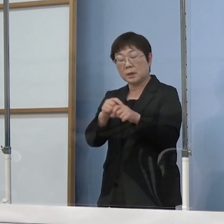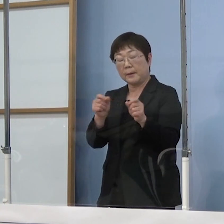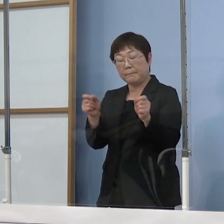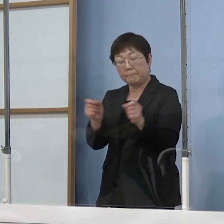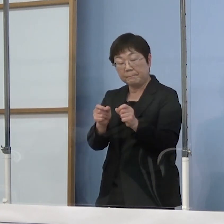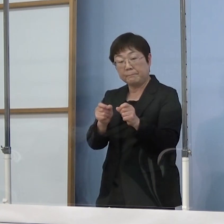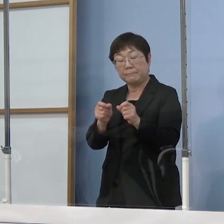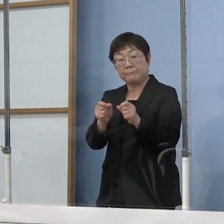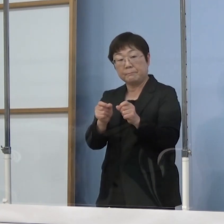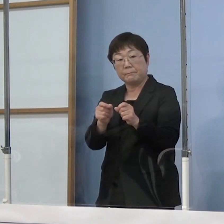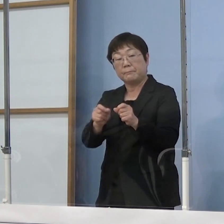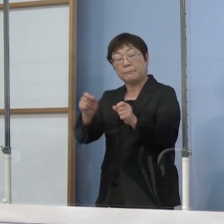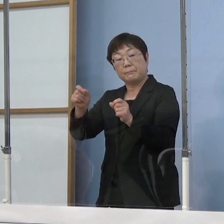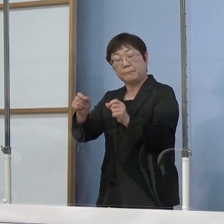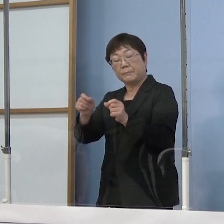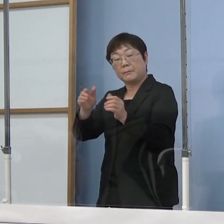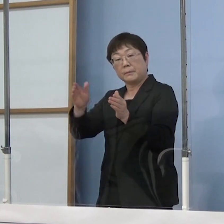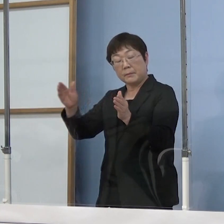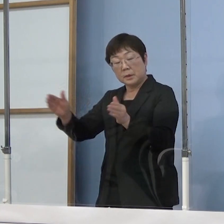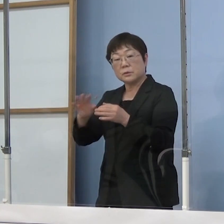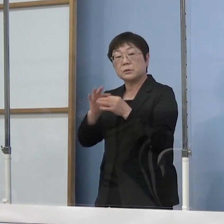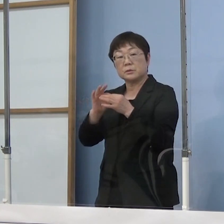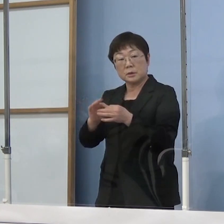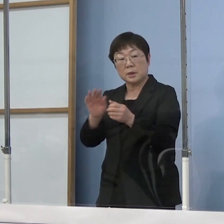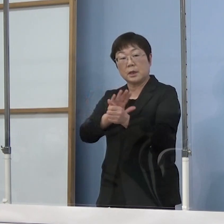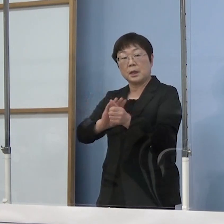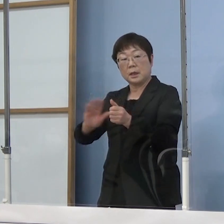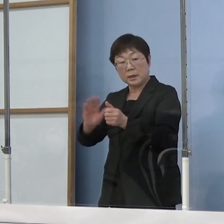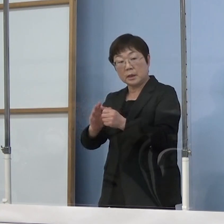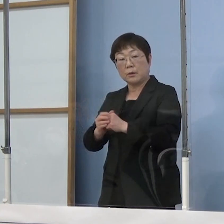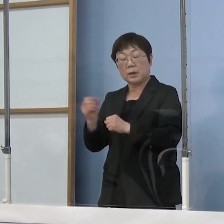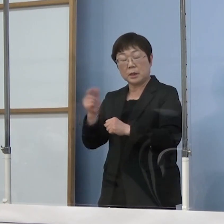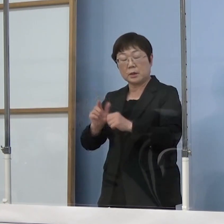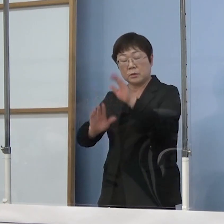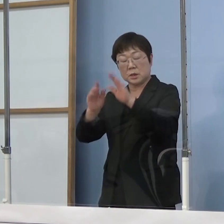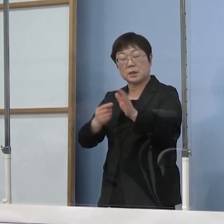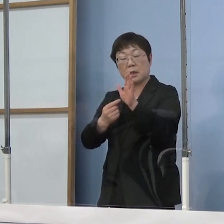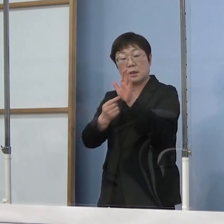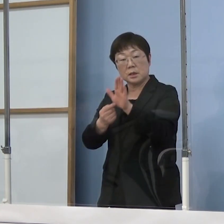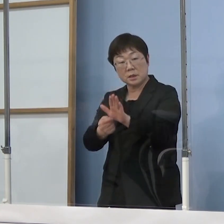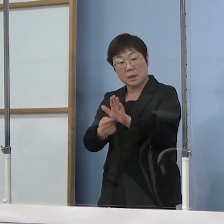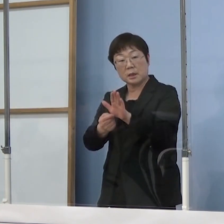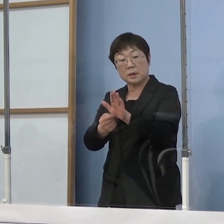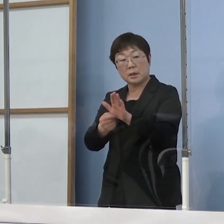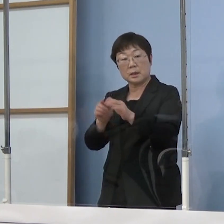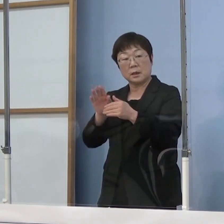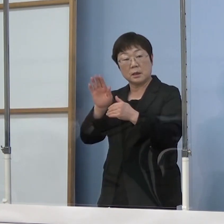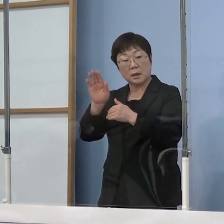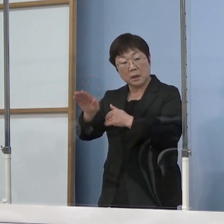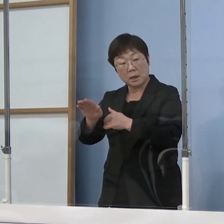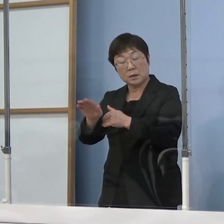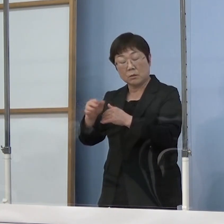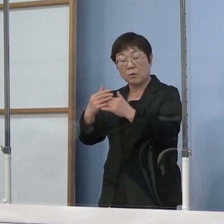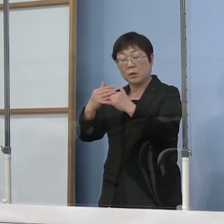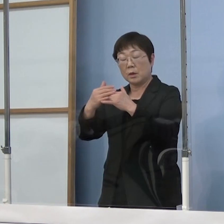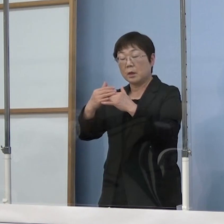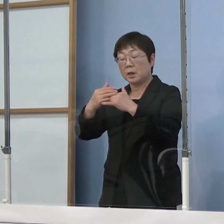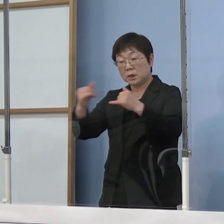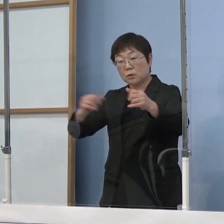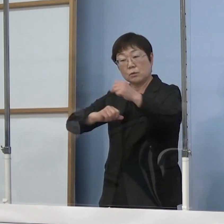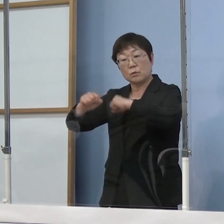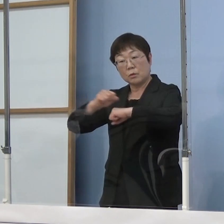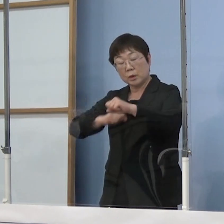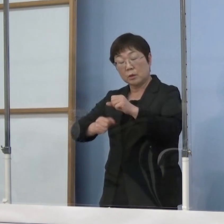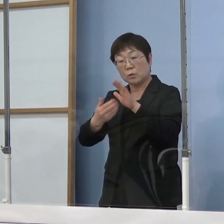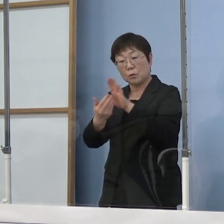同じような、背景の理由なんですけれども、やはり緊急事態宣言が出ている地域からの人流を防ぐというのは、まあ、一つの